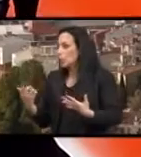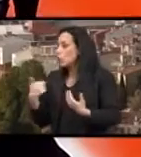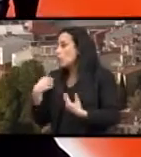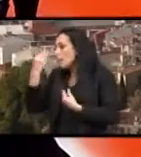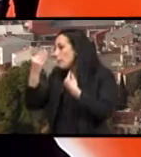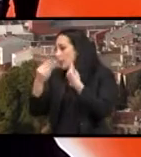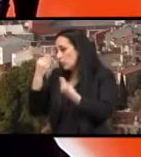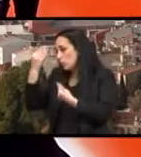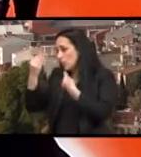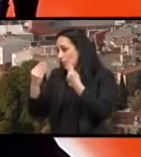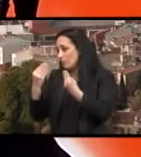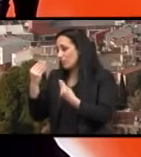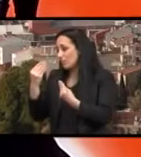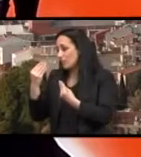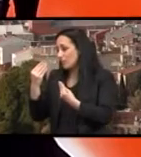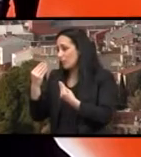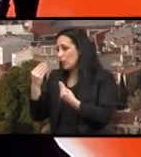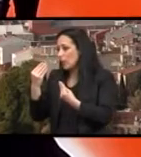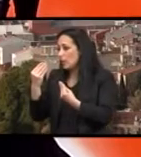que és el fet d'això,